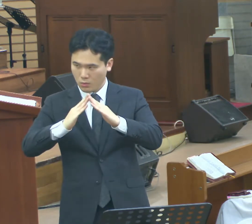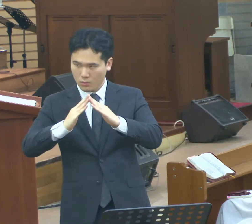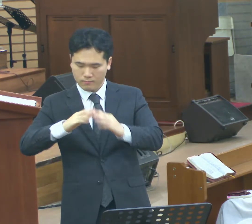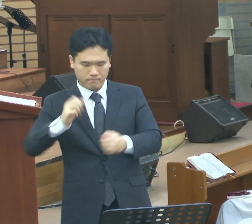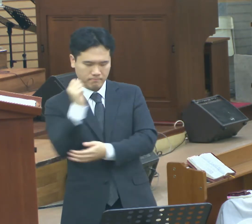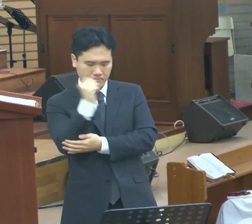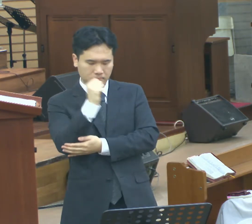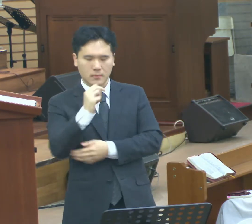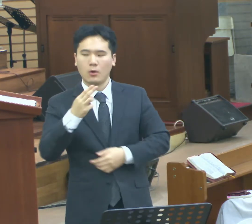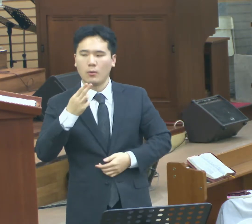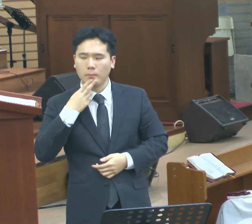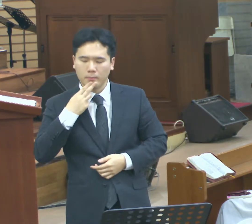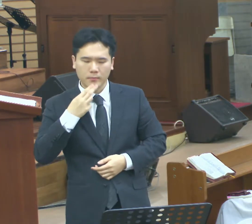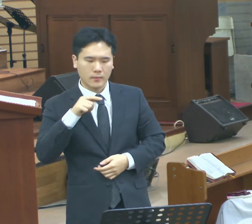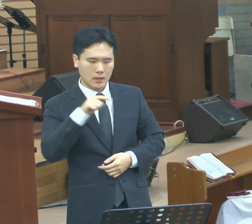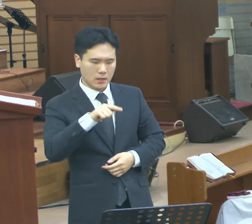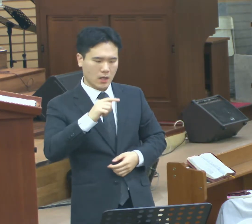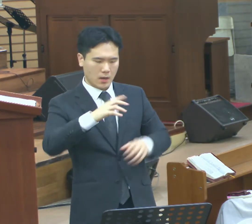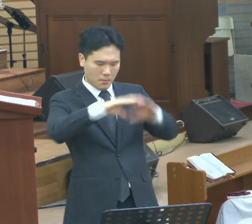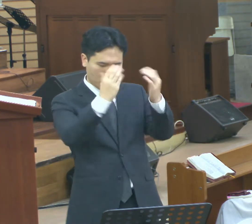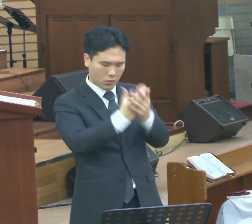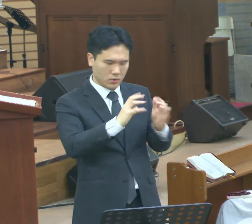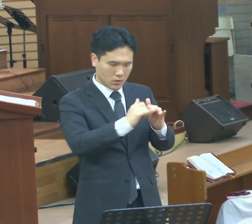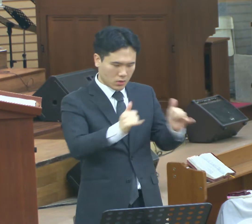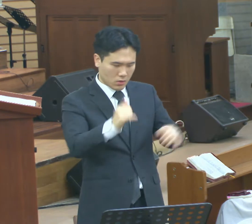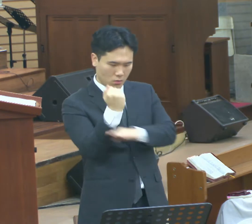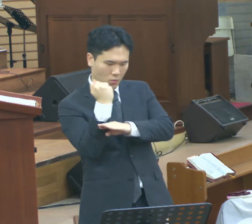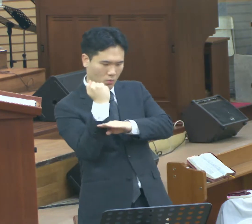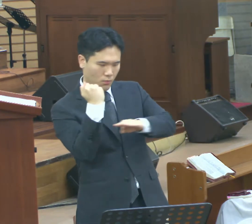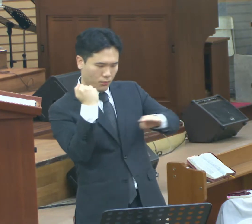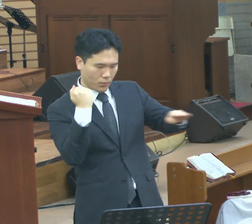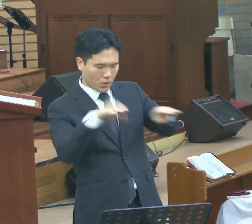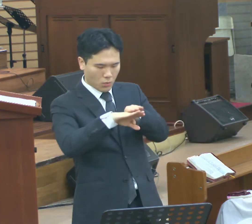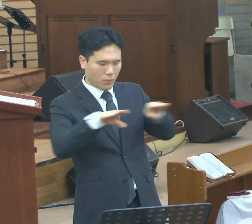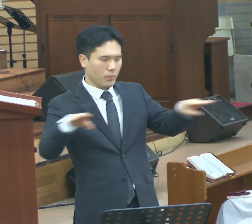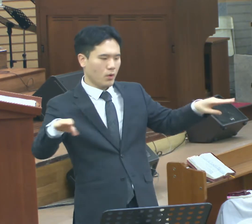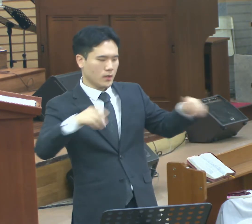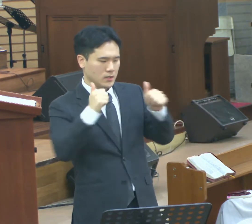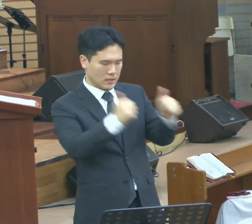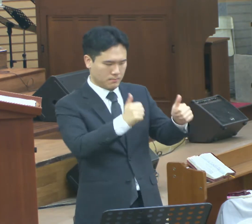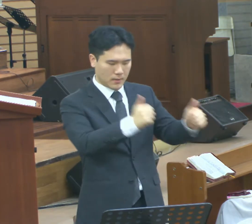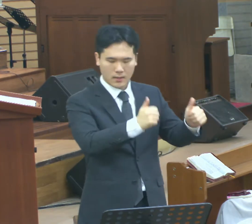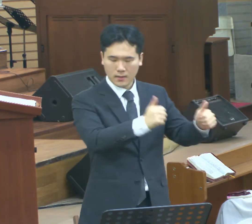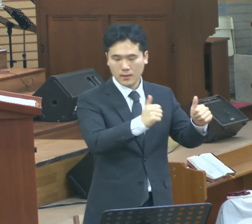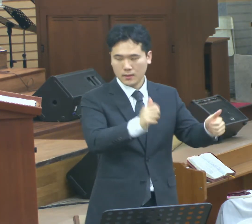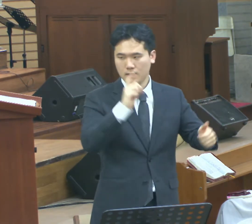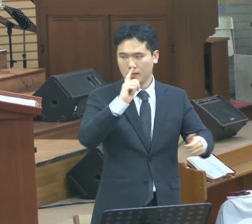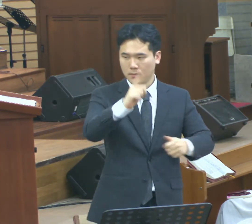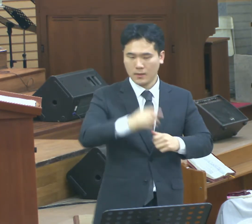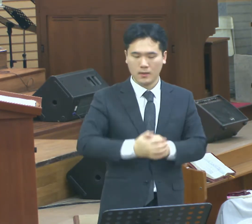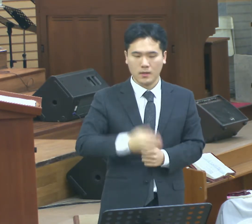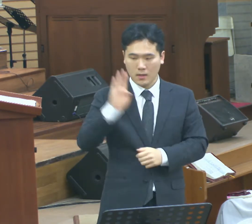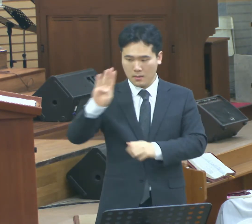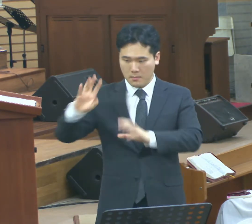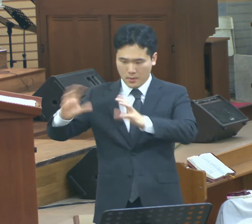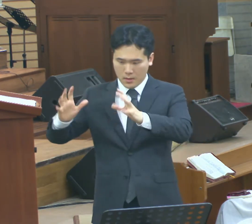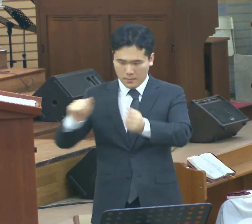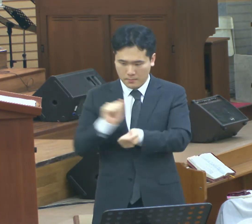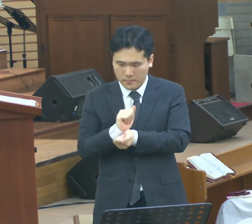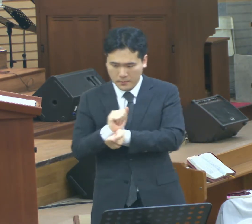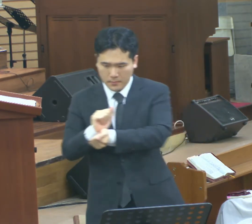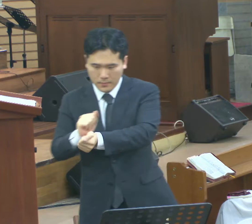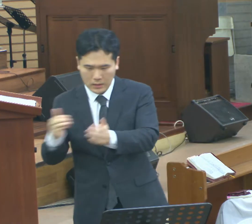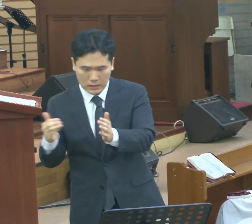그가 만민을 공평하게 심판하시리라 할지로다. 바벨론의 포로로 잡혀왔음에도